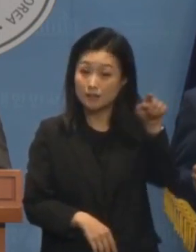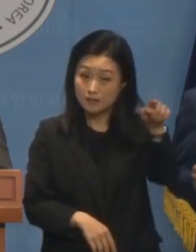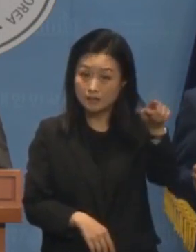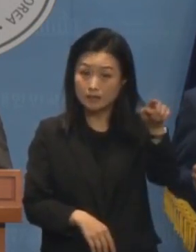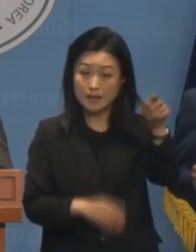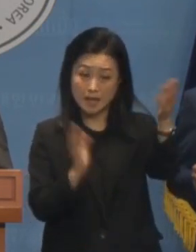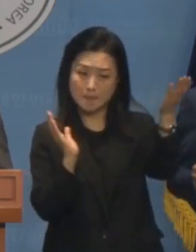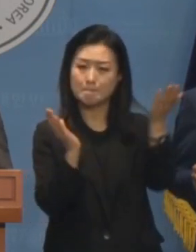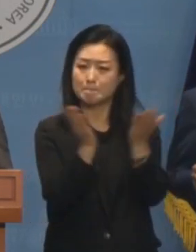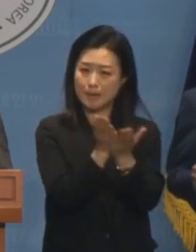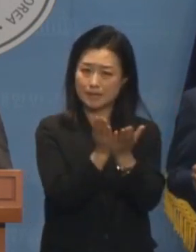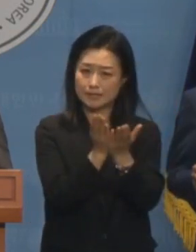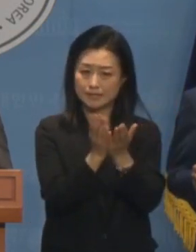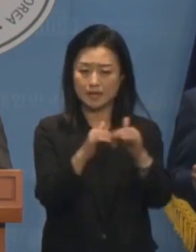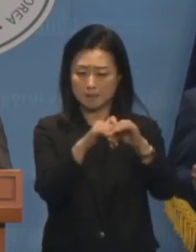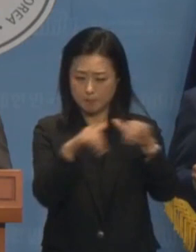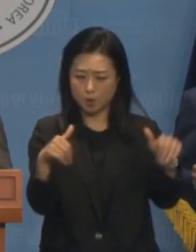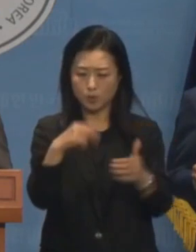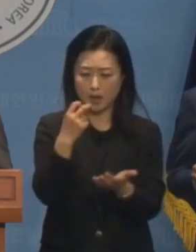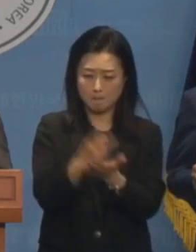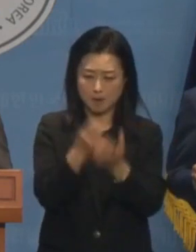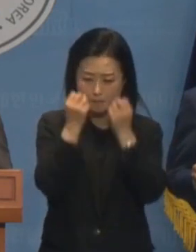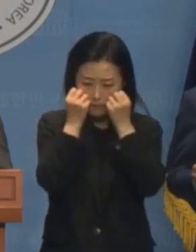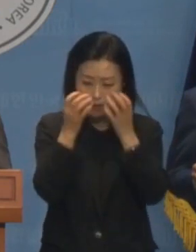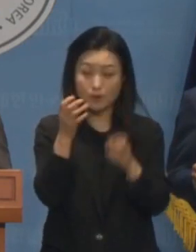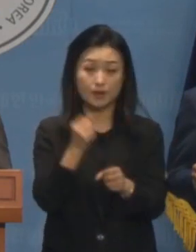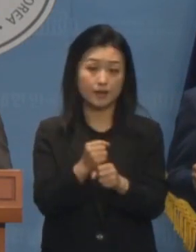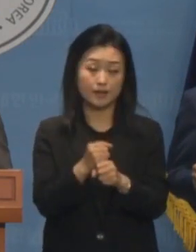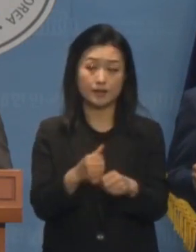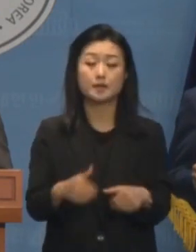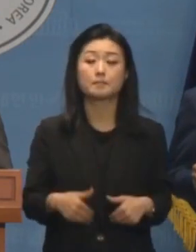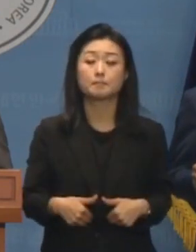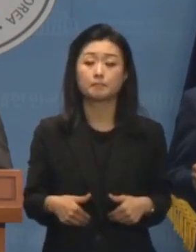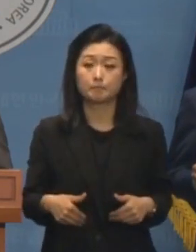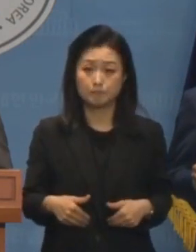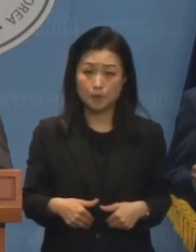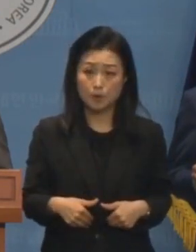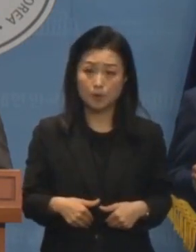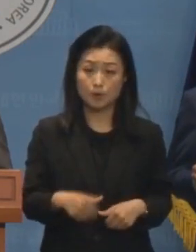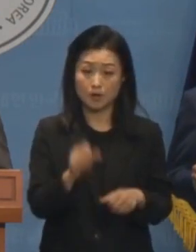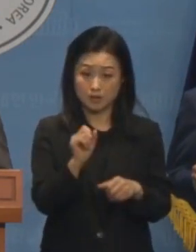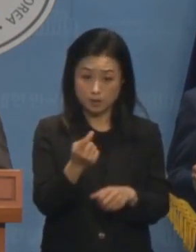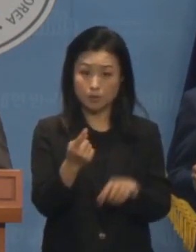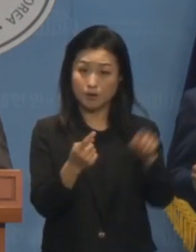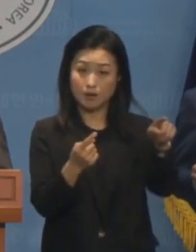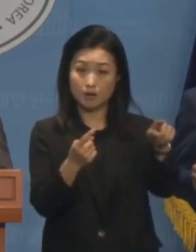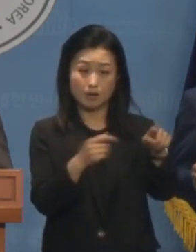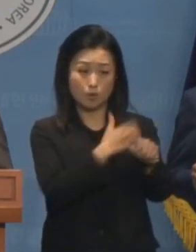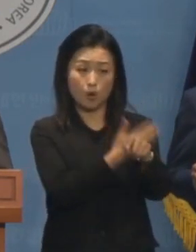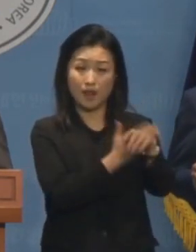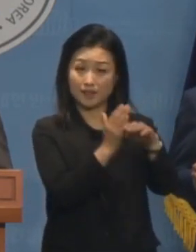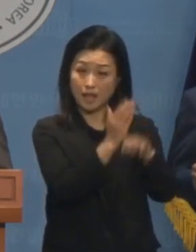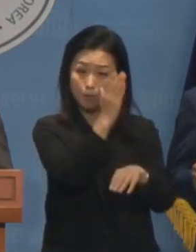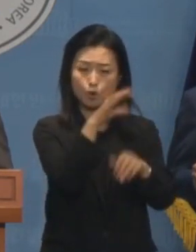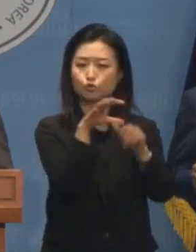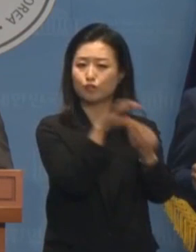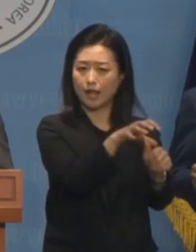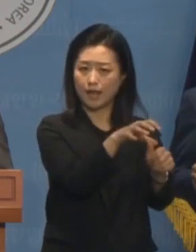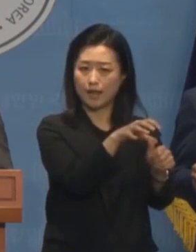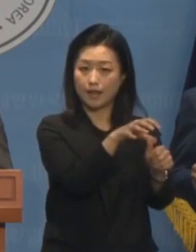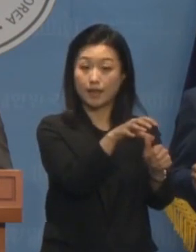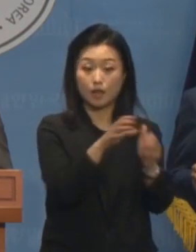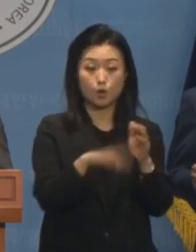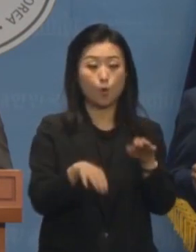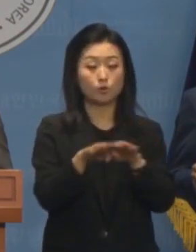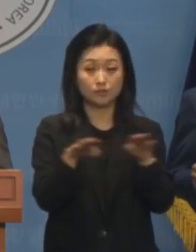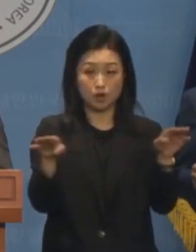딱 맞는 별도의 법안을 마련해야 합니다. 그래야 플랫폼 업체들의 지위 남용에 대해서 규제하고